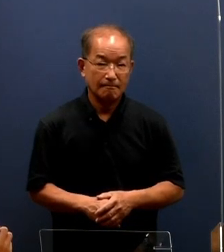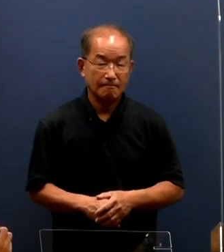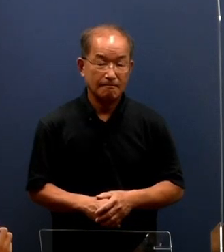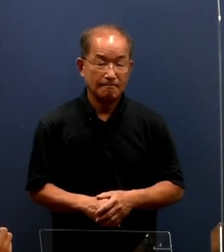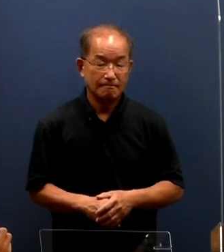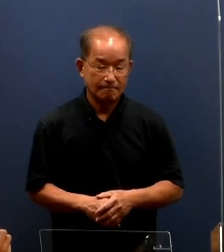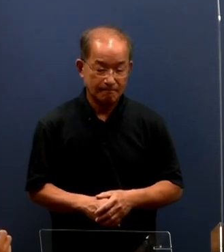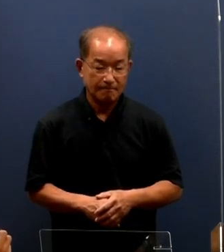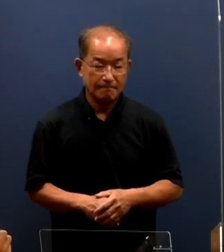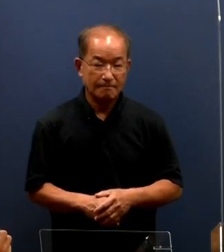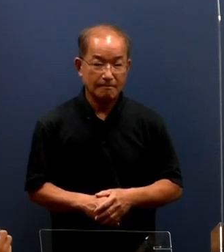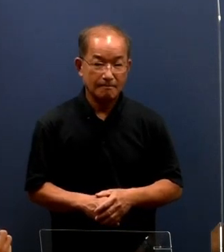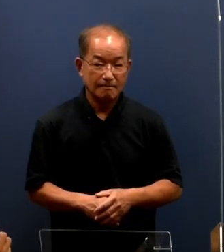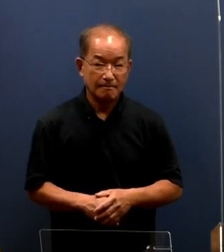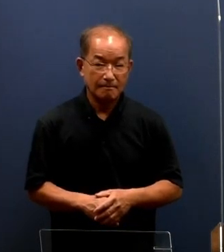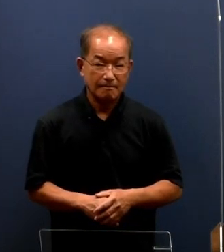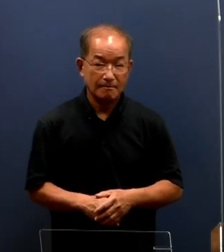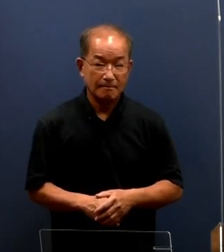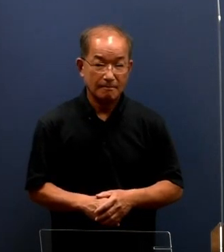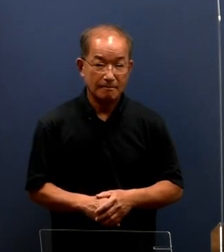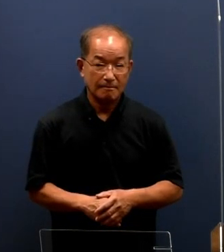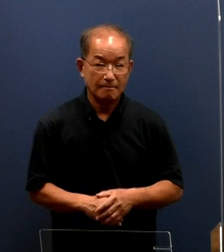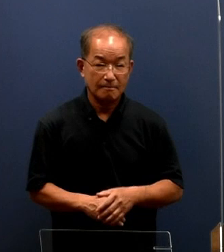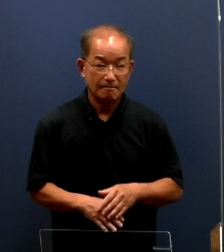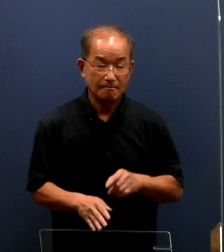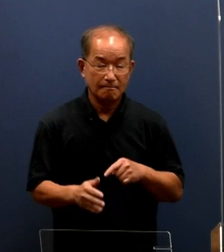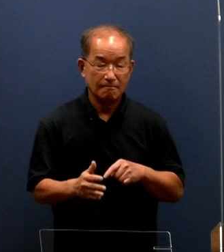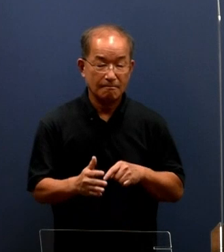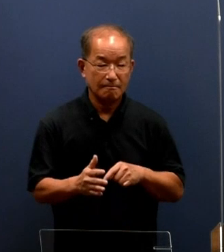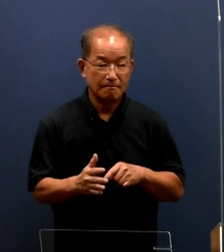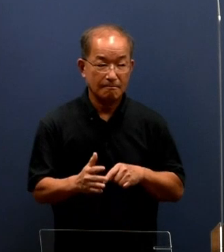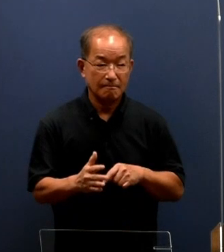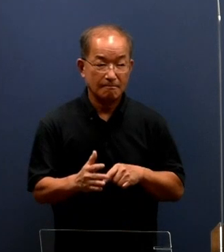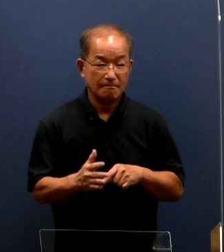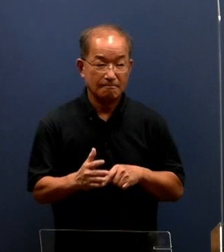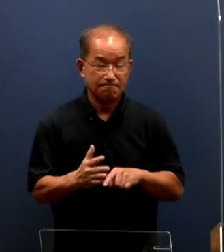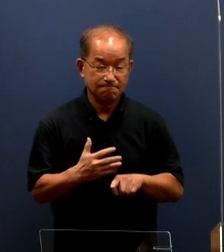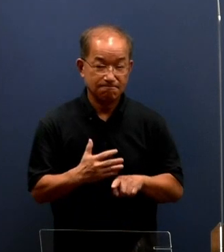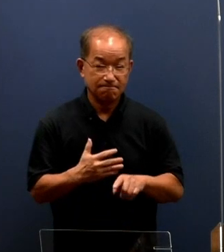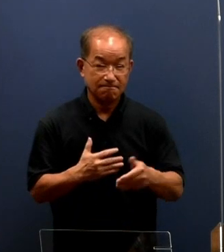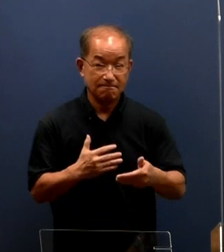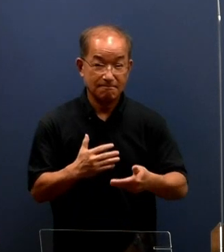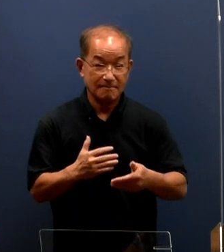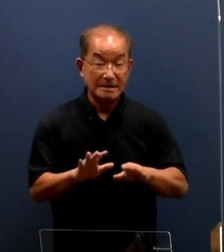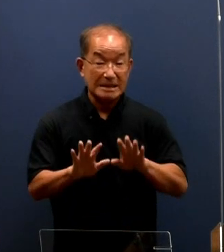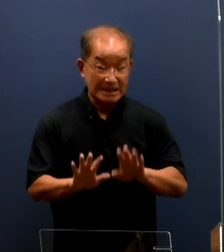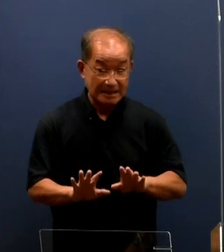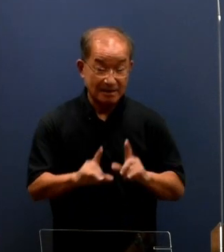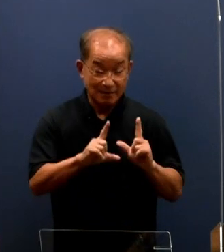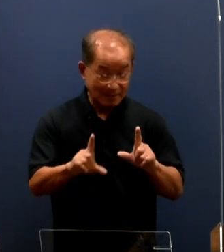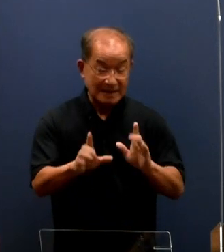その飲食店の経営がかなりまた圧迫されているところもあるんですが、 今の状況で